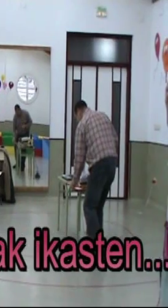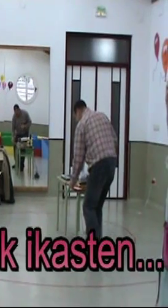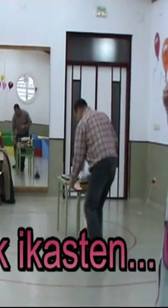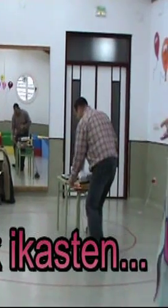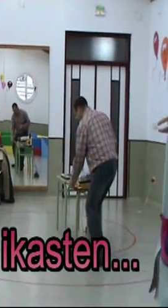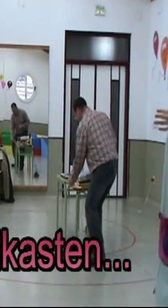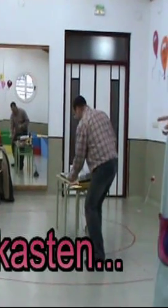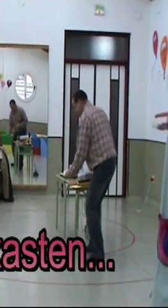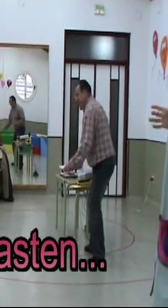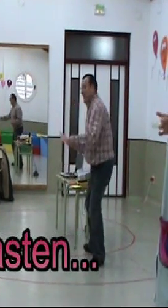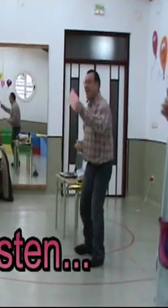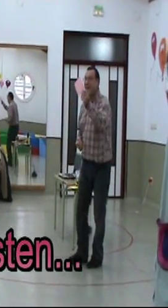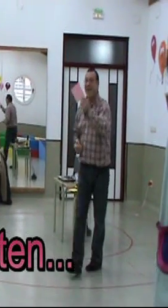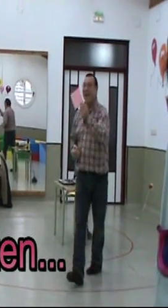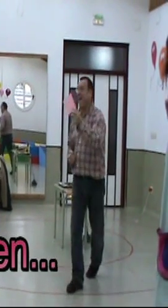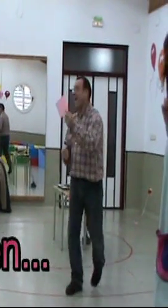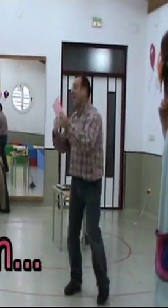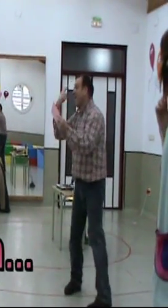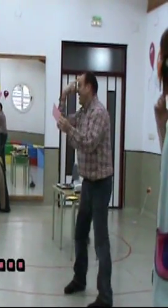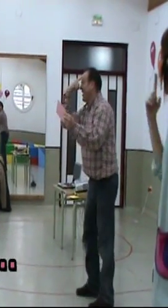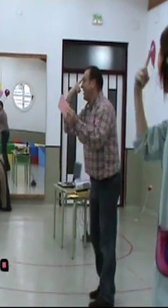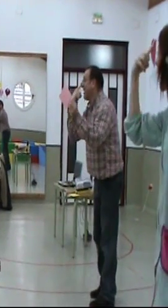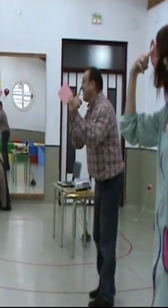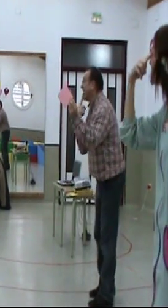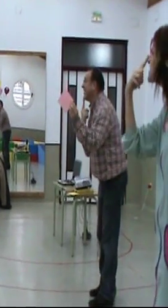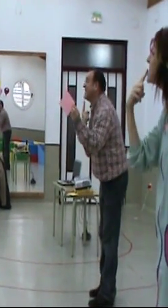Frantzian dio, ui, mesieu, lala!